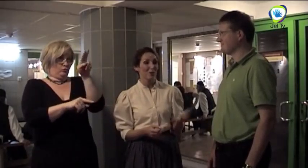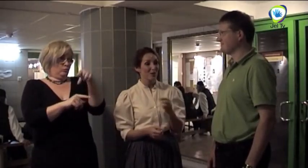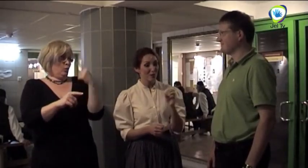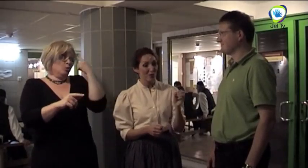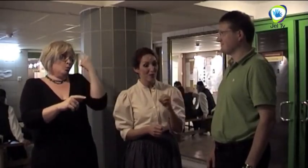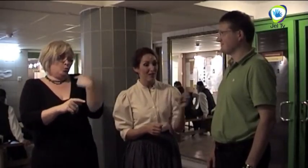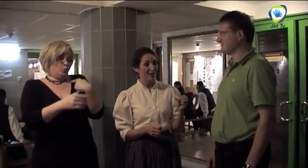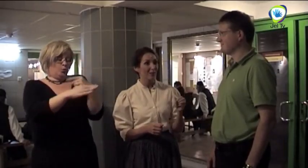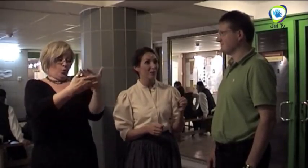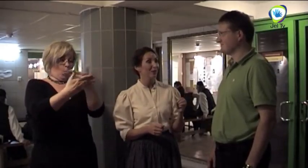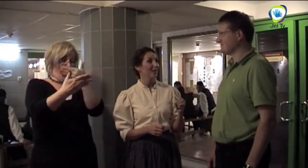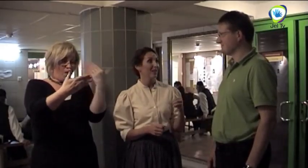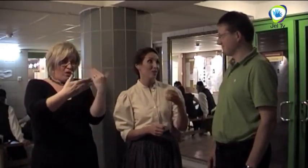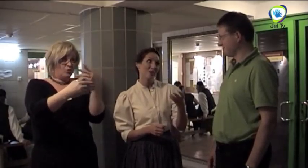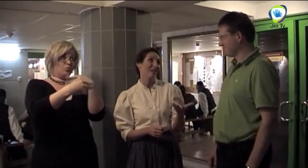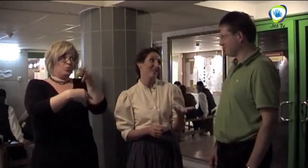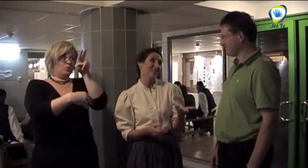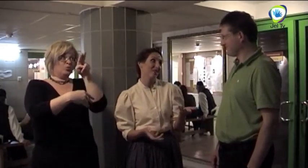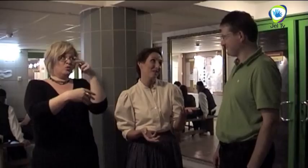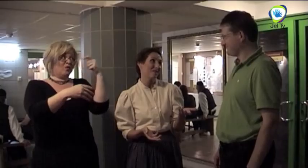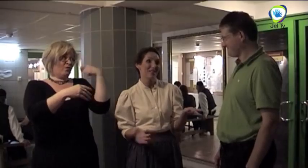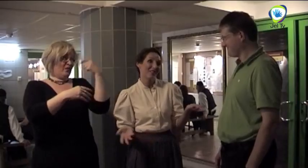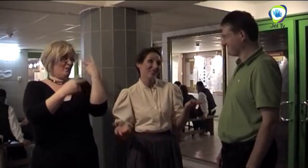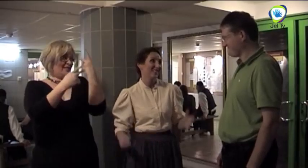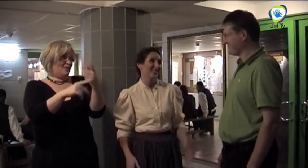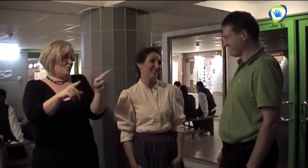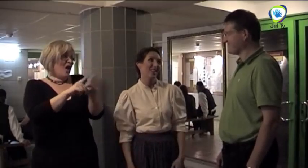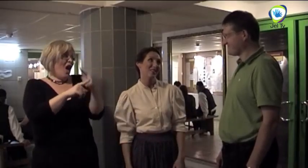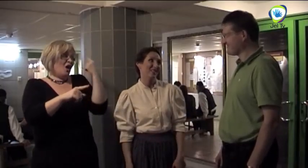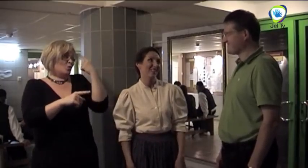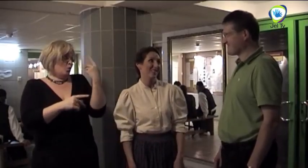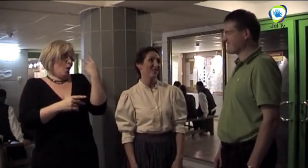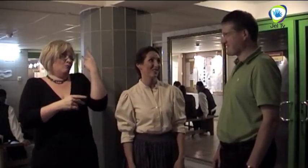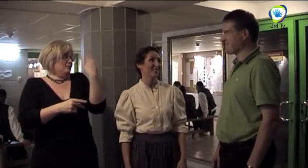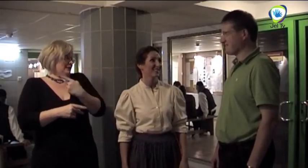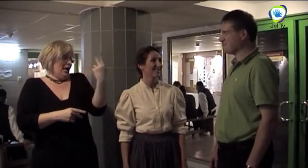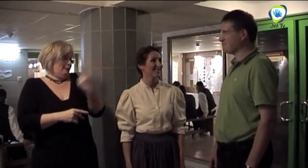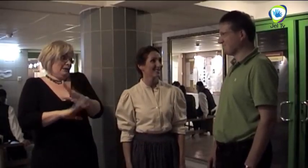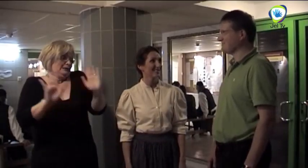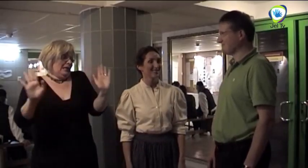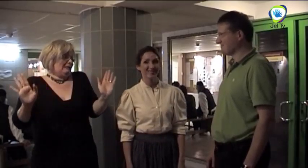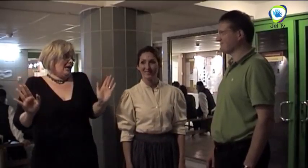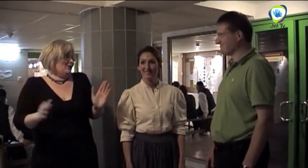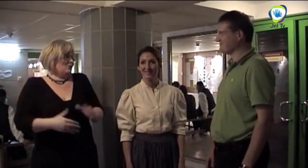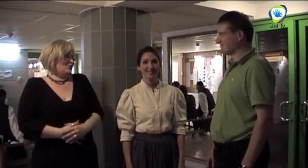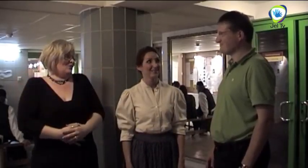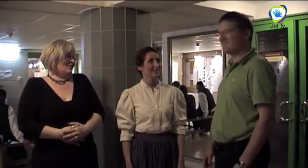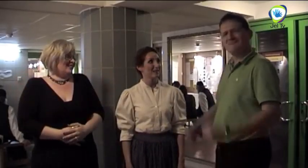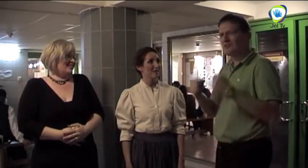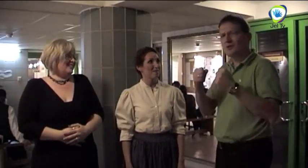tudjuk, hogy olvassuk a feliratot, és közben nézzük a filmet. Szóval szerintem ez természetes dolog.